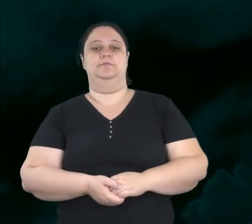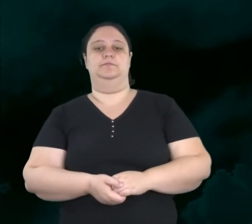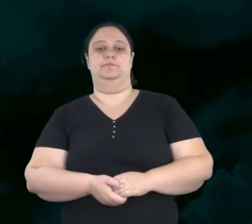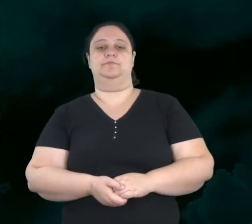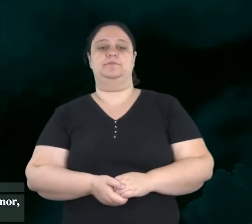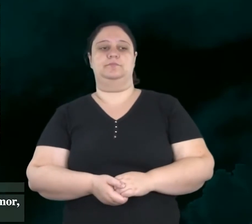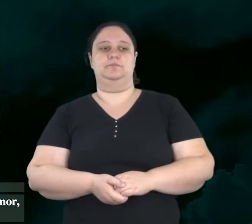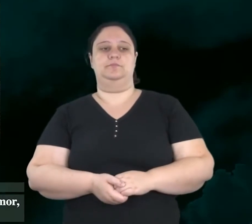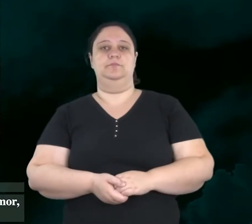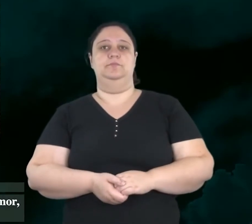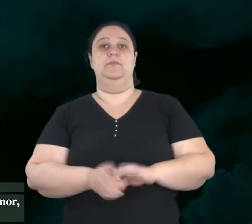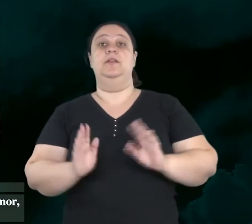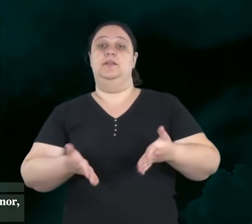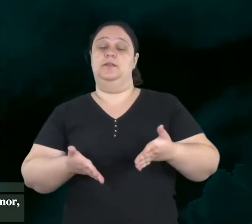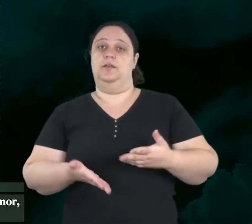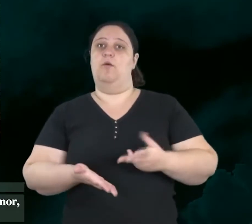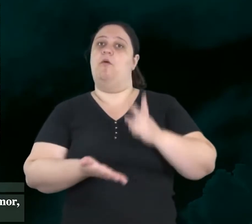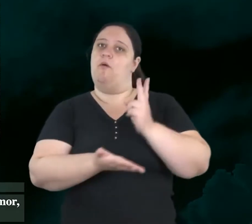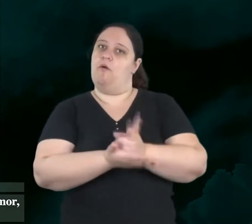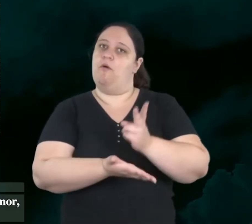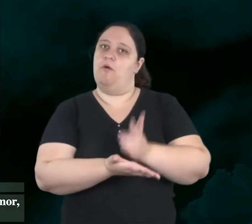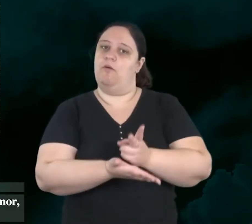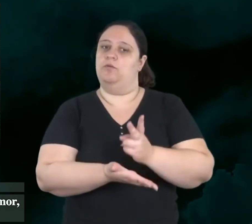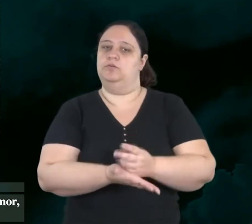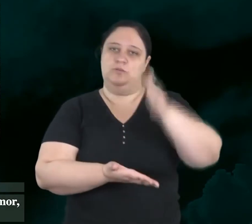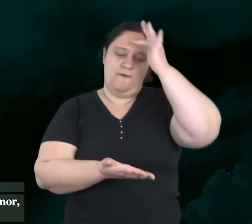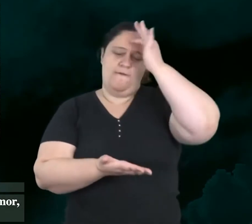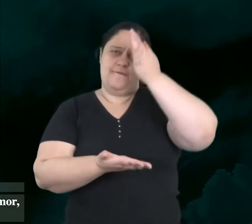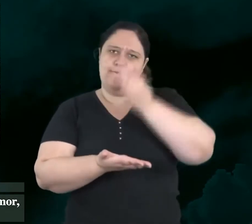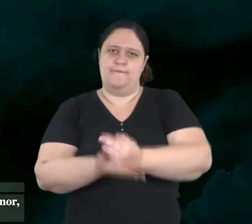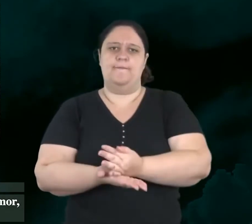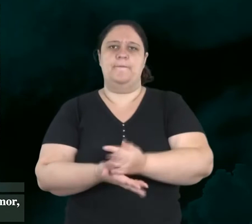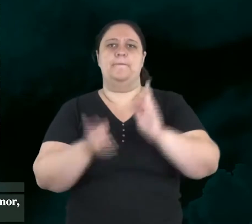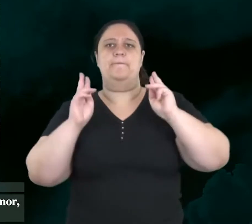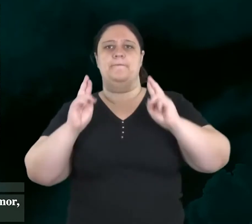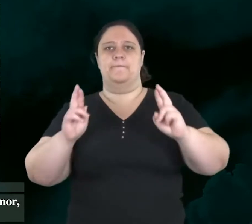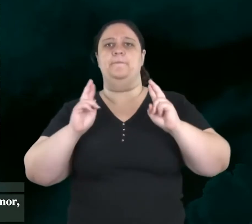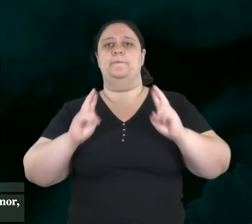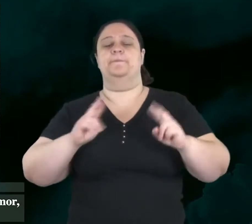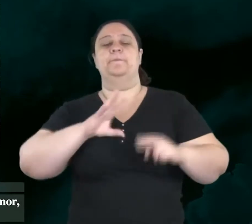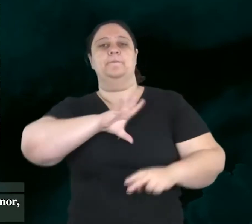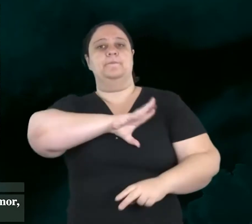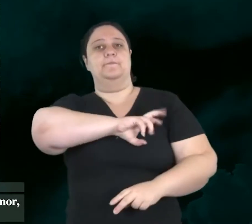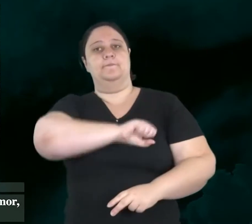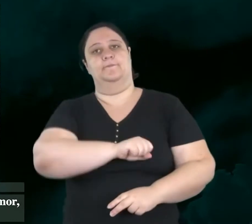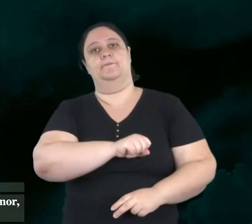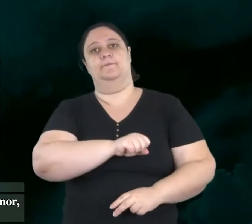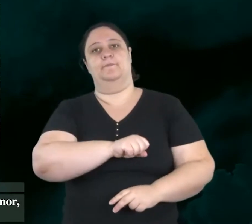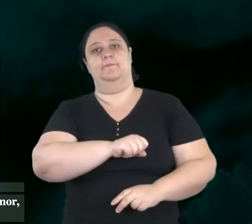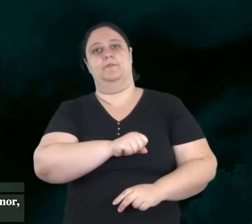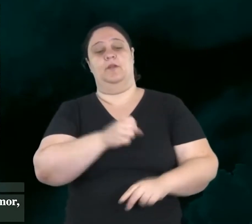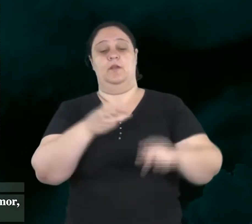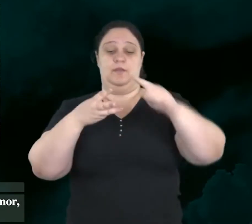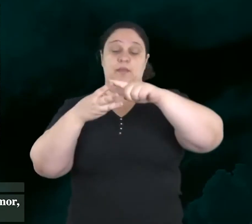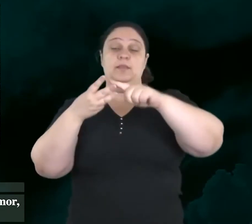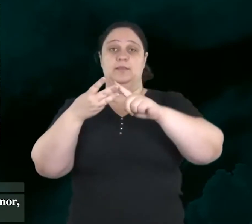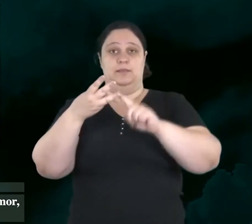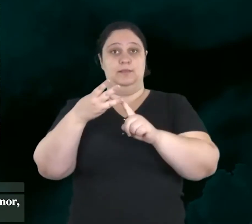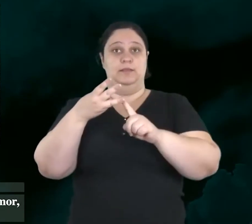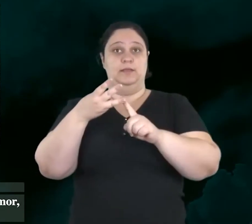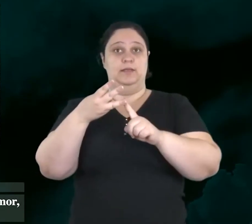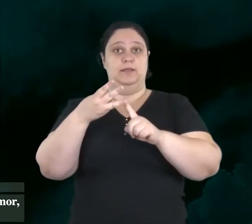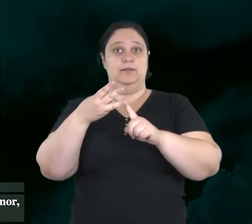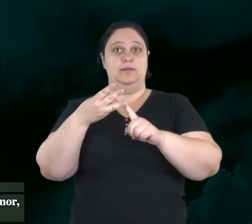pois, permanecem a fé, a esperança e o amor. Estes três, porém,